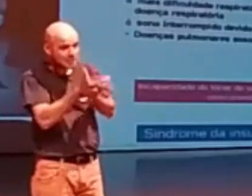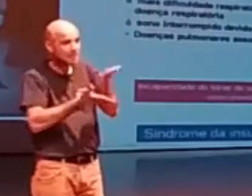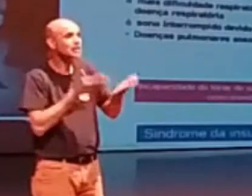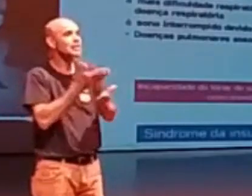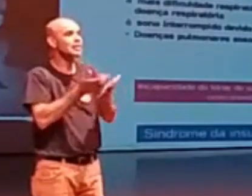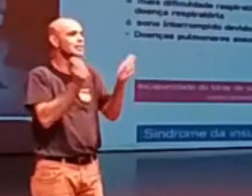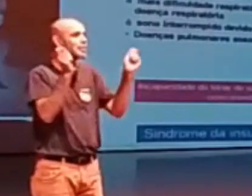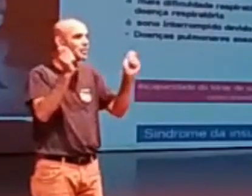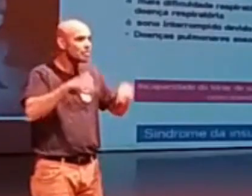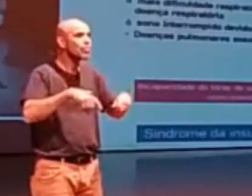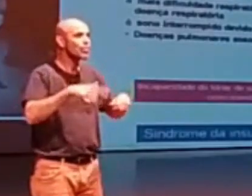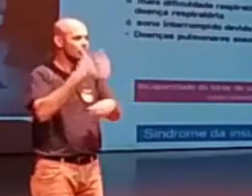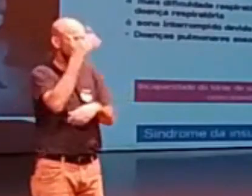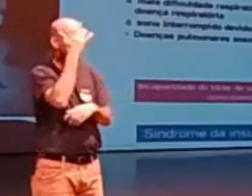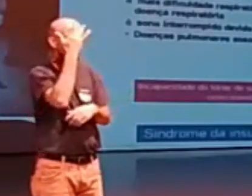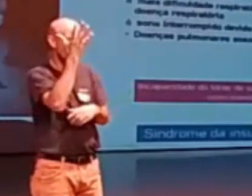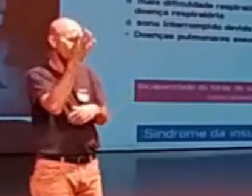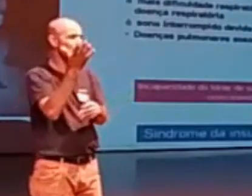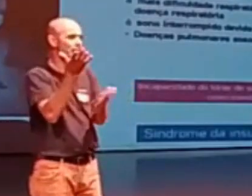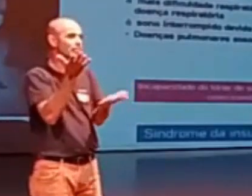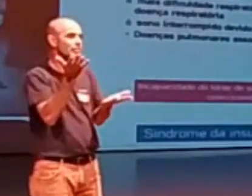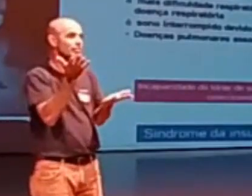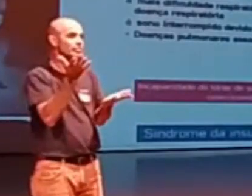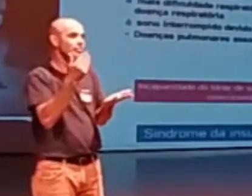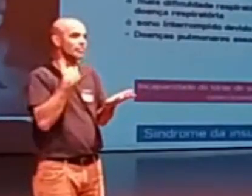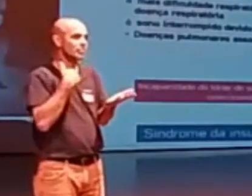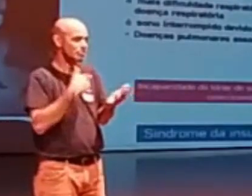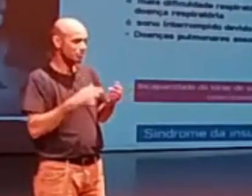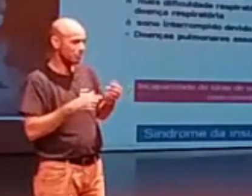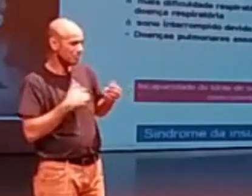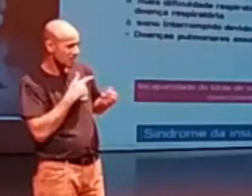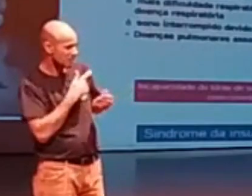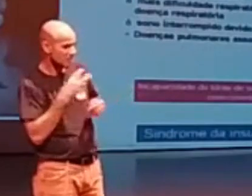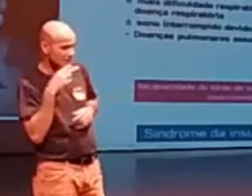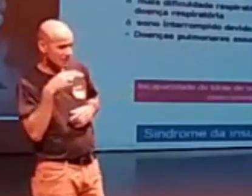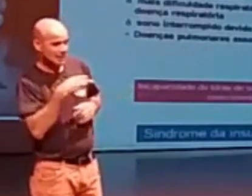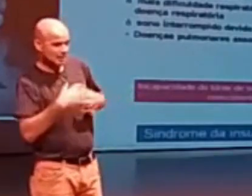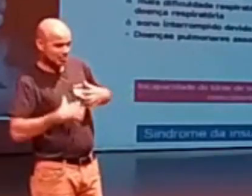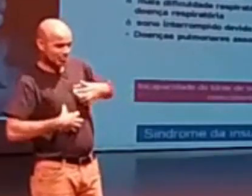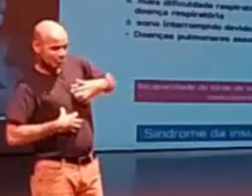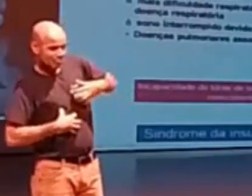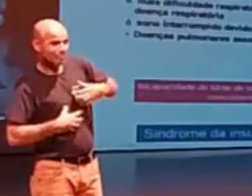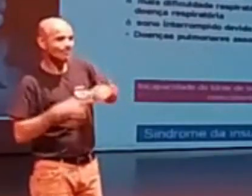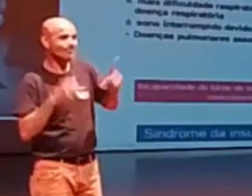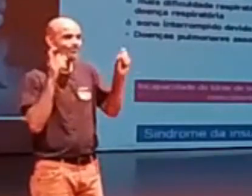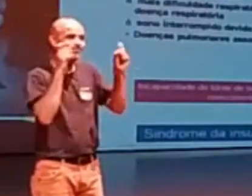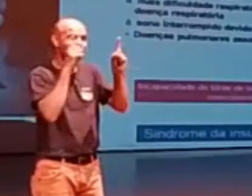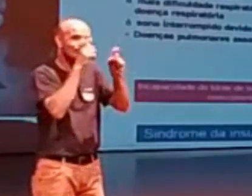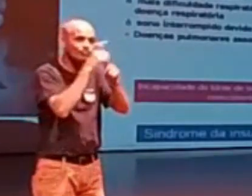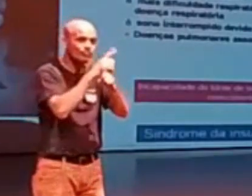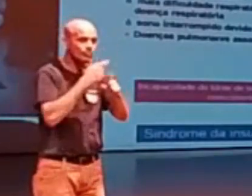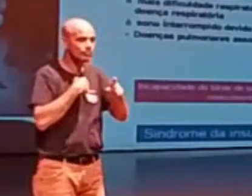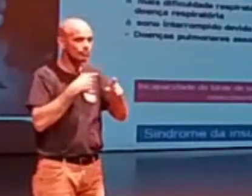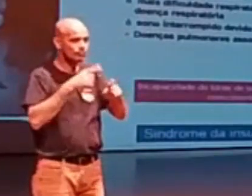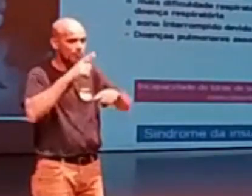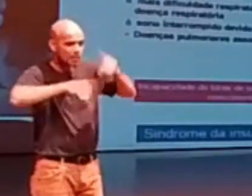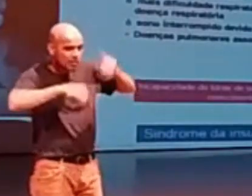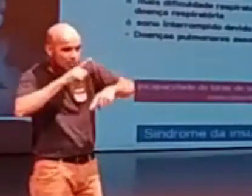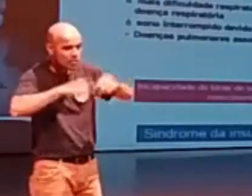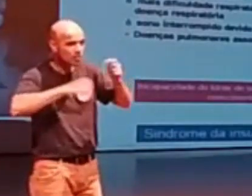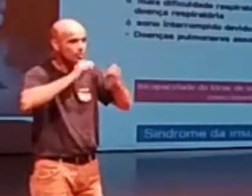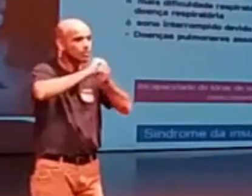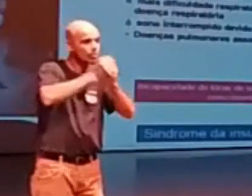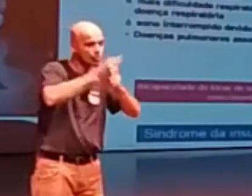isso poderia ser mais fácil, isso não poderia chegar a esse nível. É que realmente nós temos dificuldade até para material adequado,